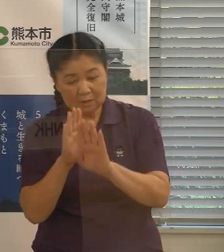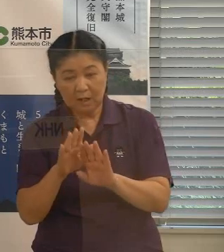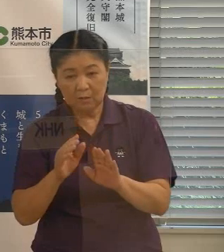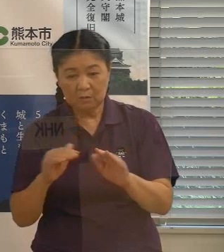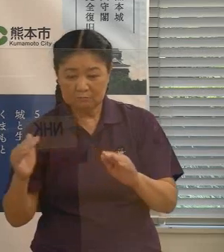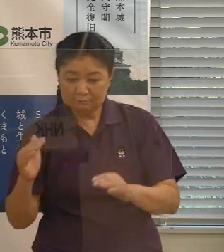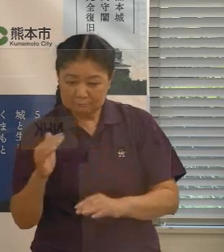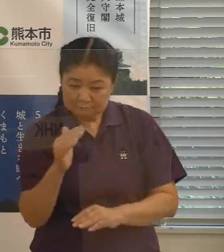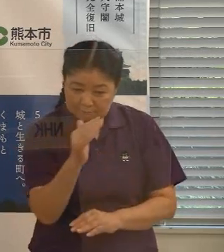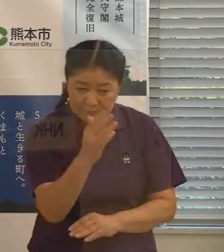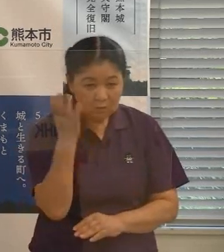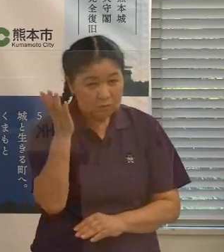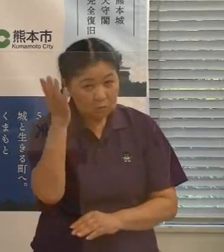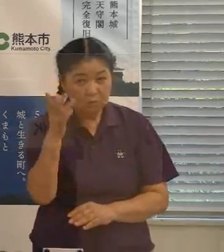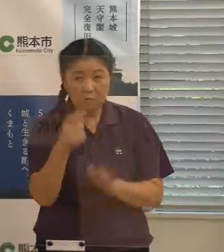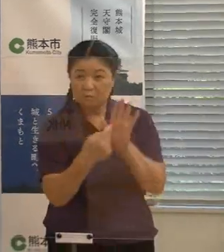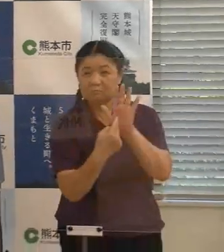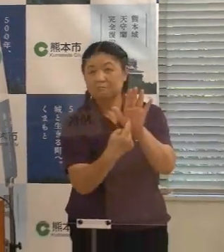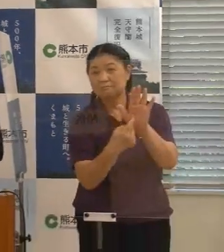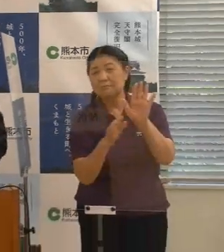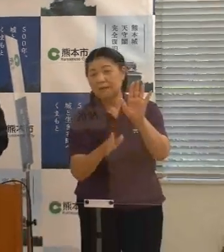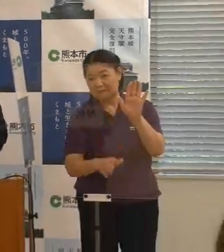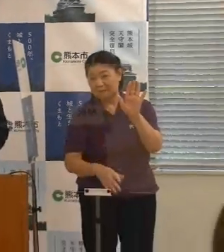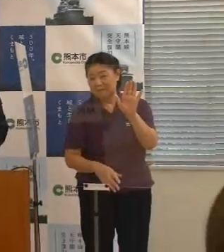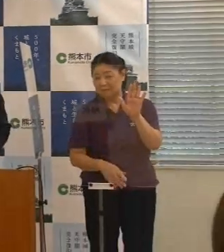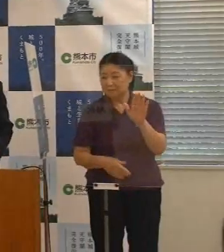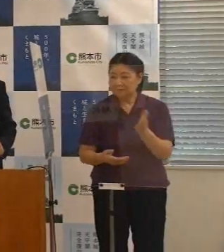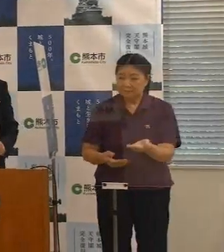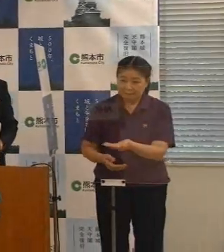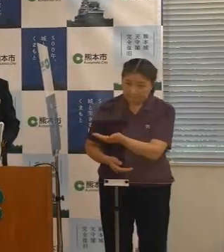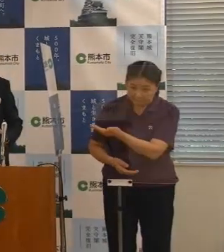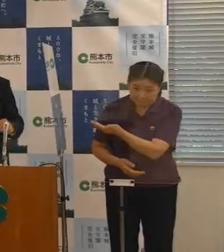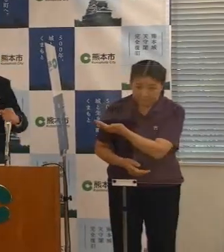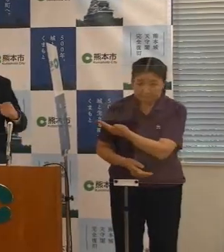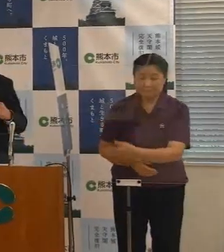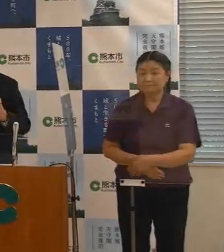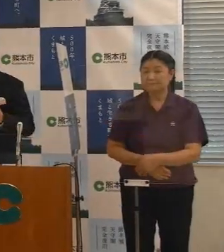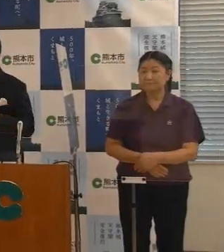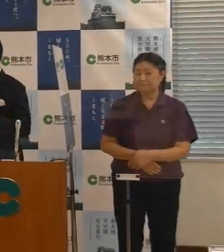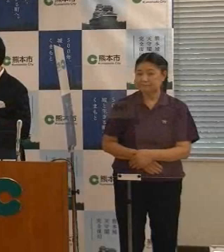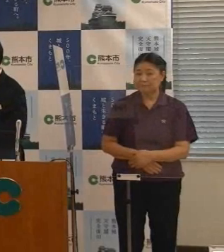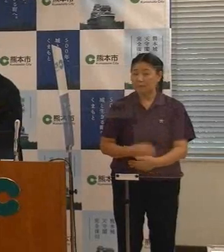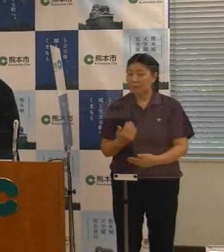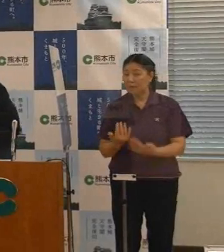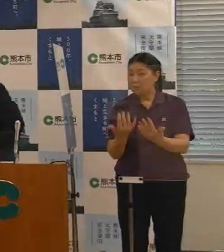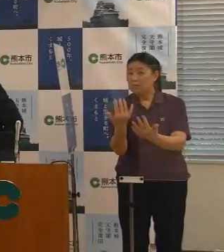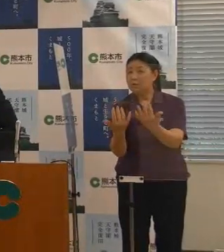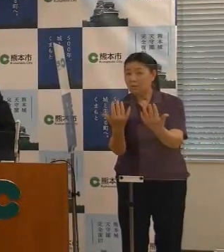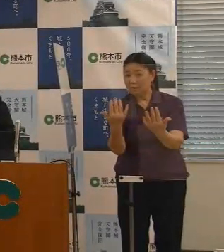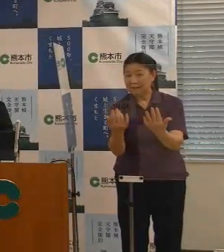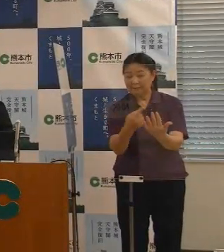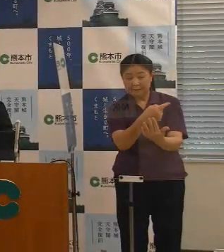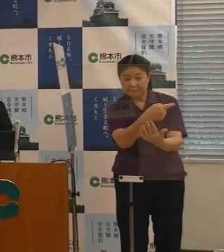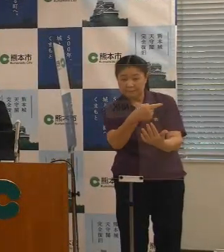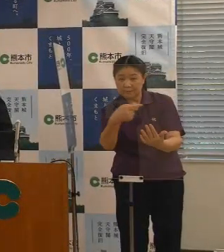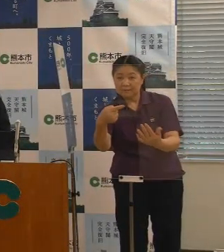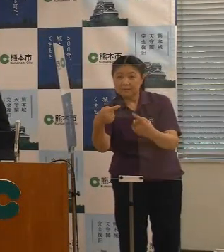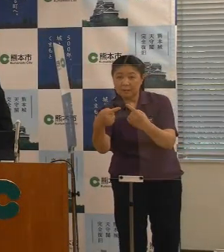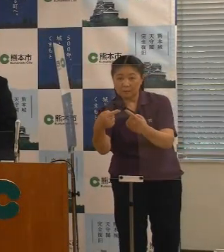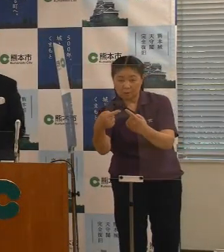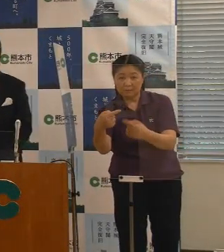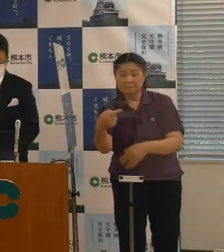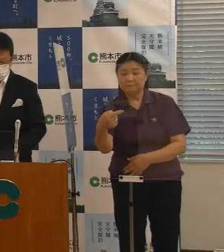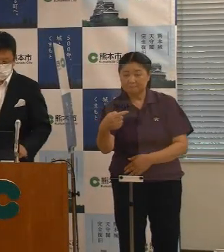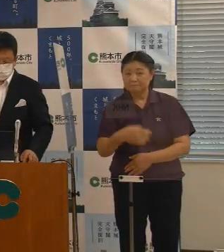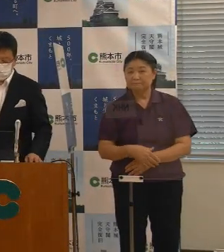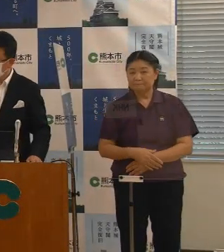シミュレーションについてご報告をさせていただきます。モニターをご覧ください。 緑の実践ですね、これ